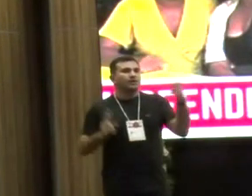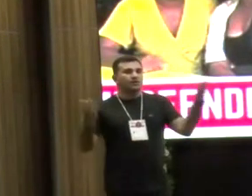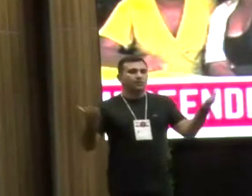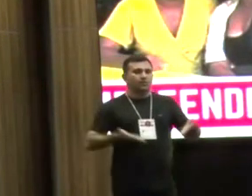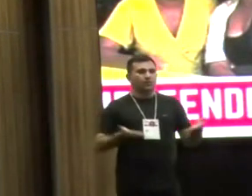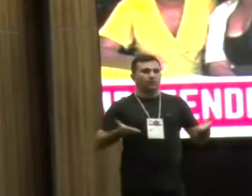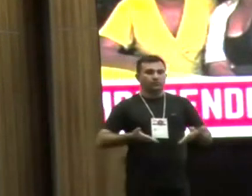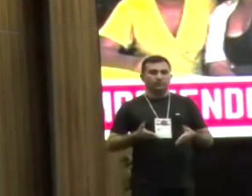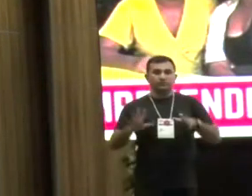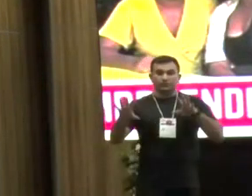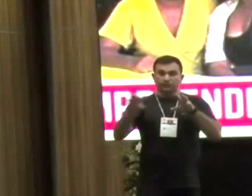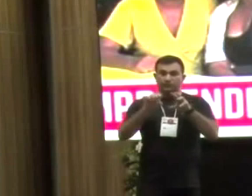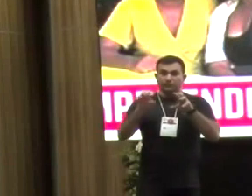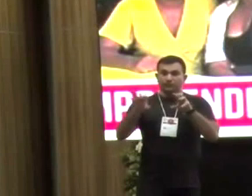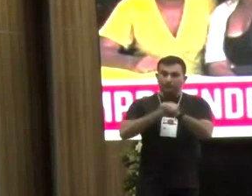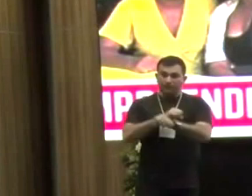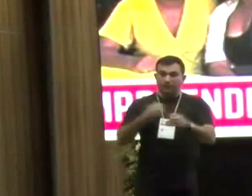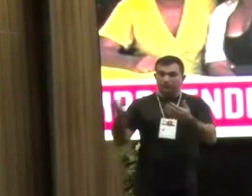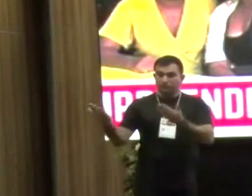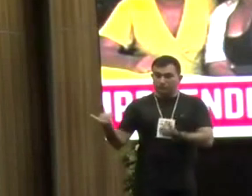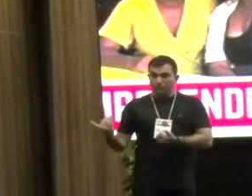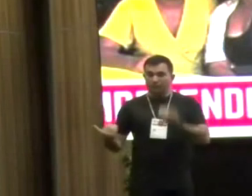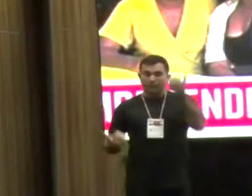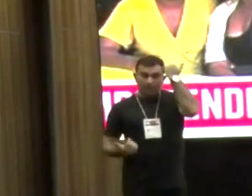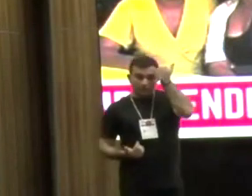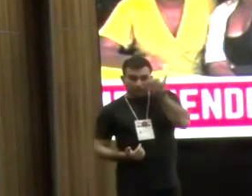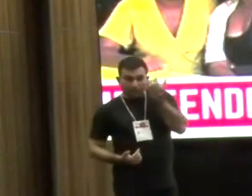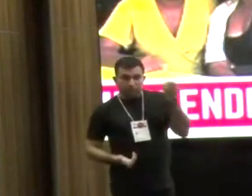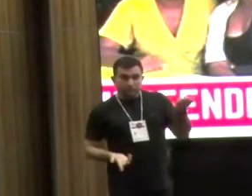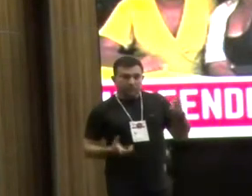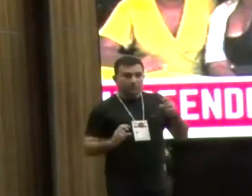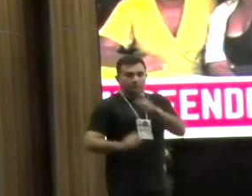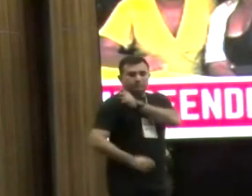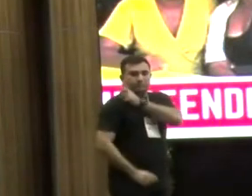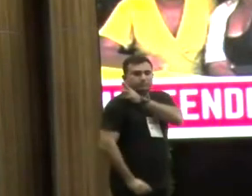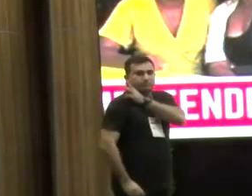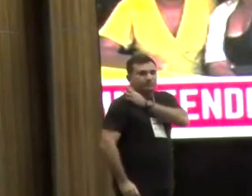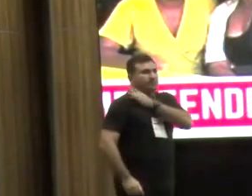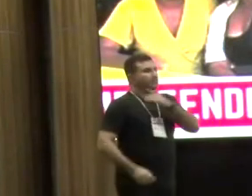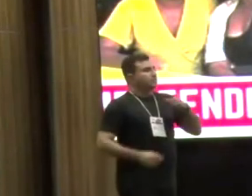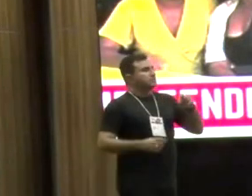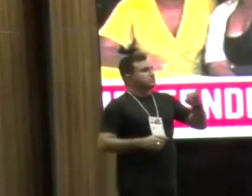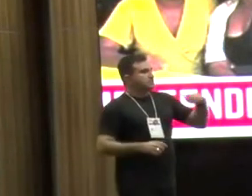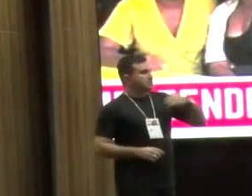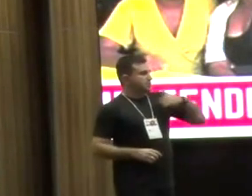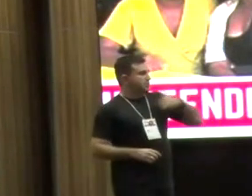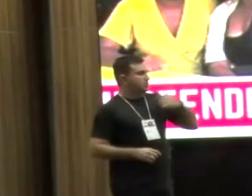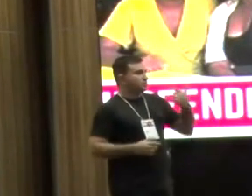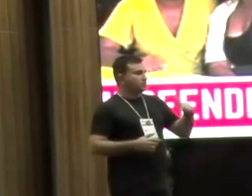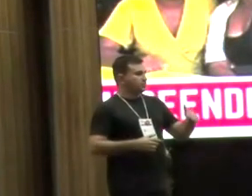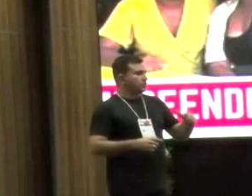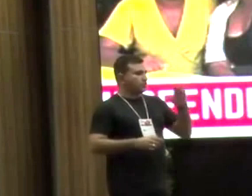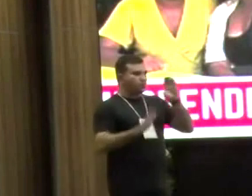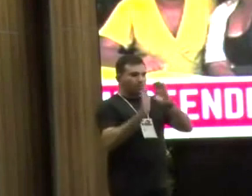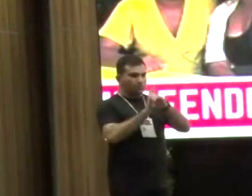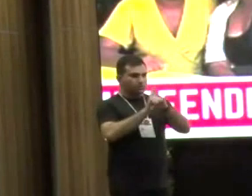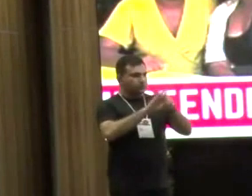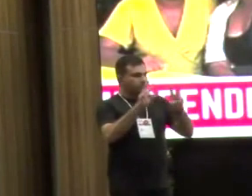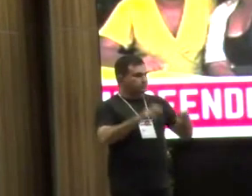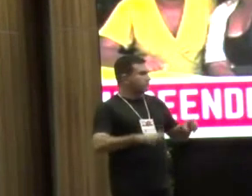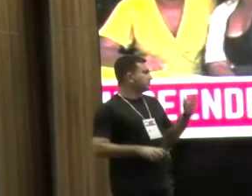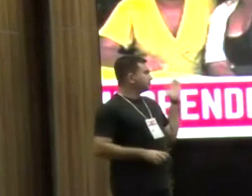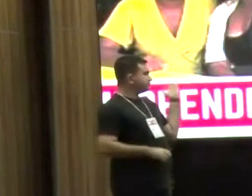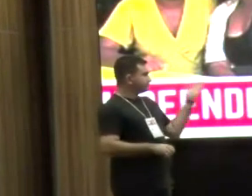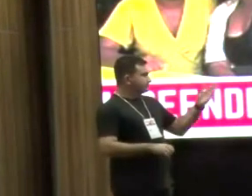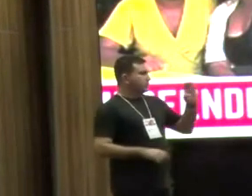hoje, formar um jovem, um adolescente no ensino médio, se eu não trabalhar com o conceito de